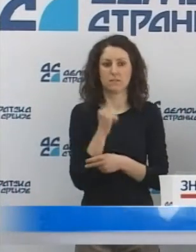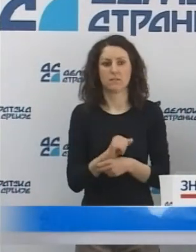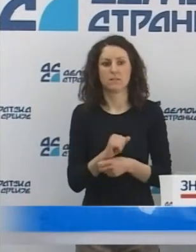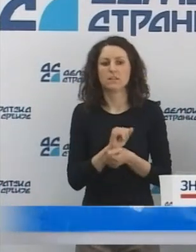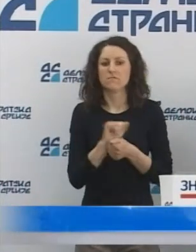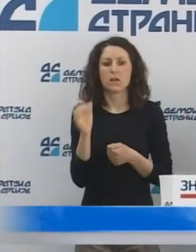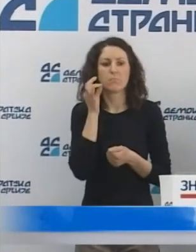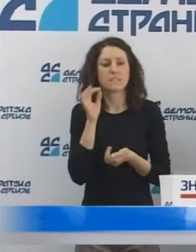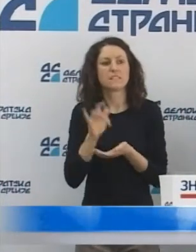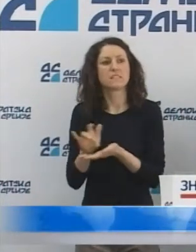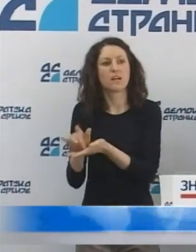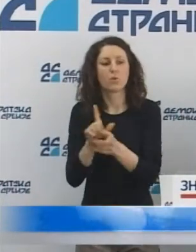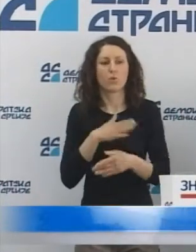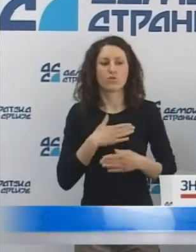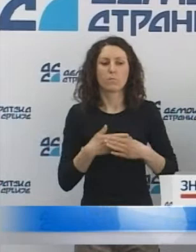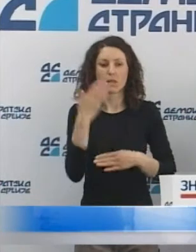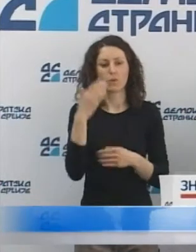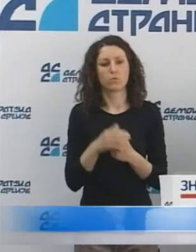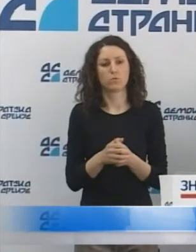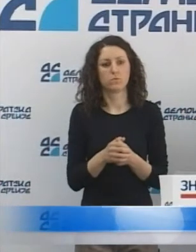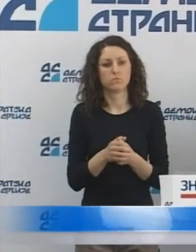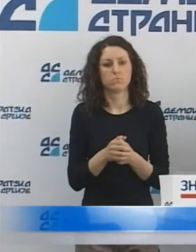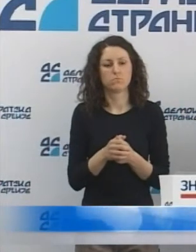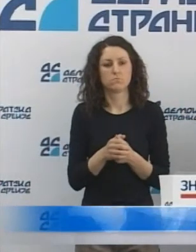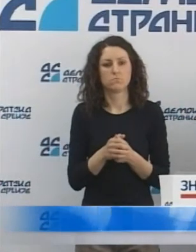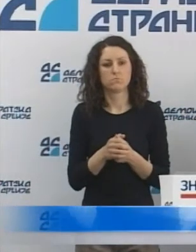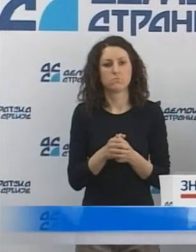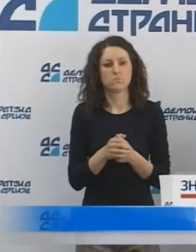mesne zajednice u našem gradu i